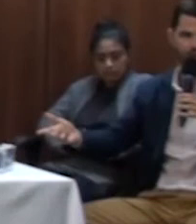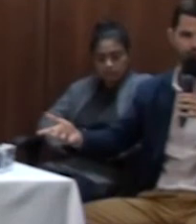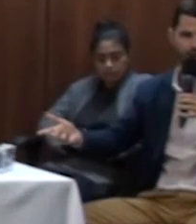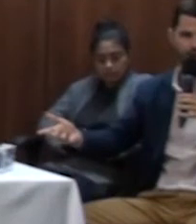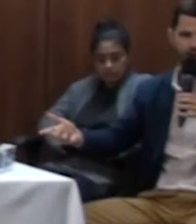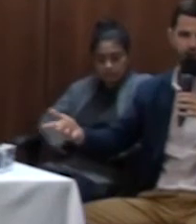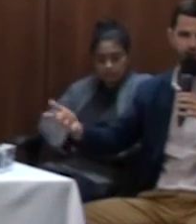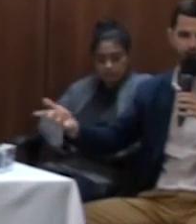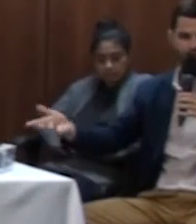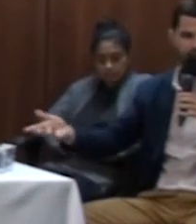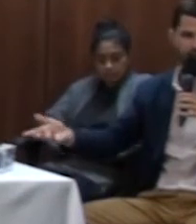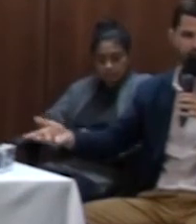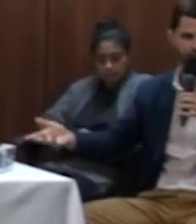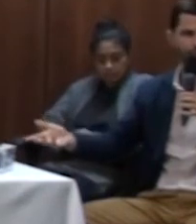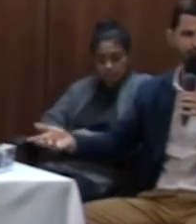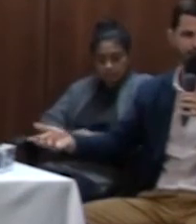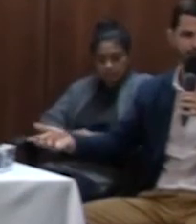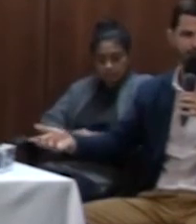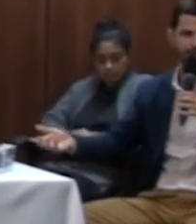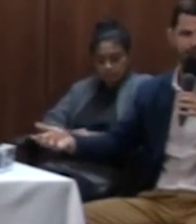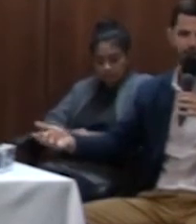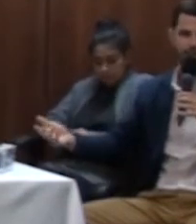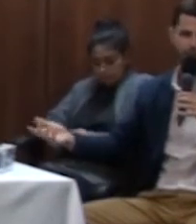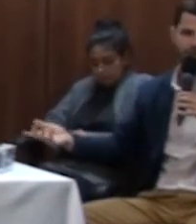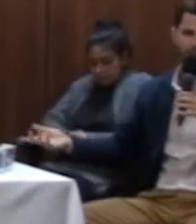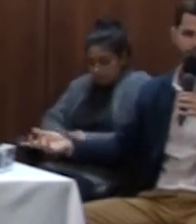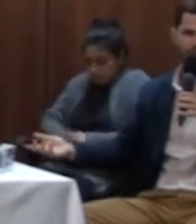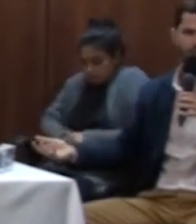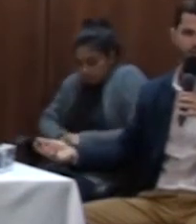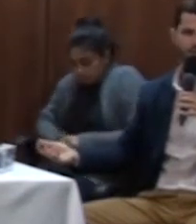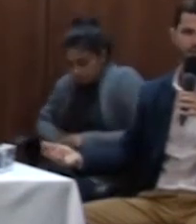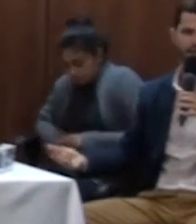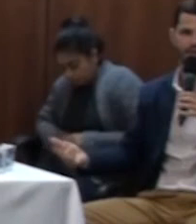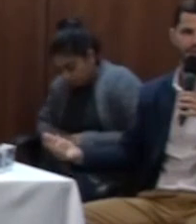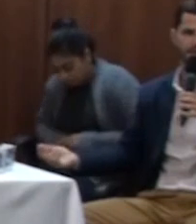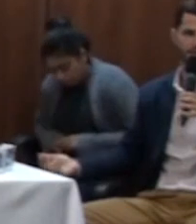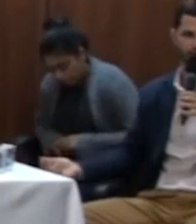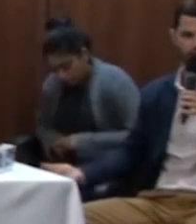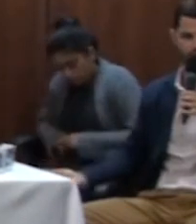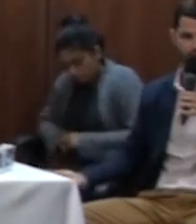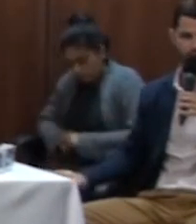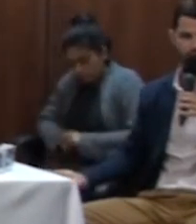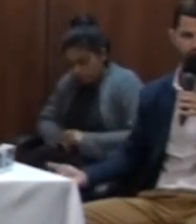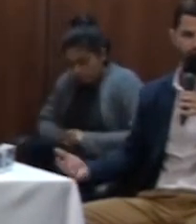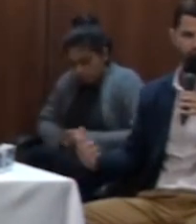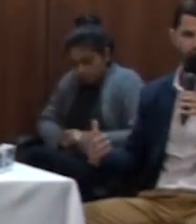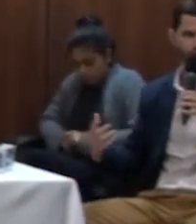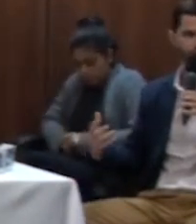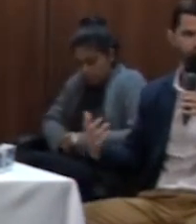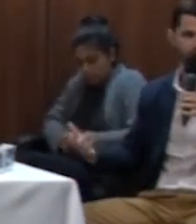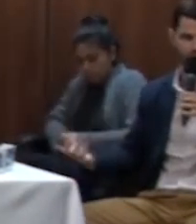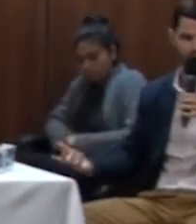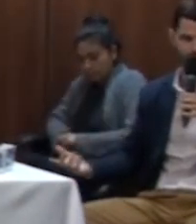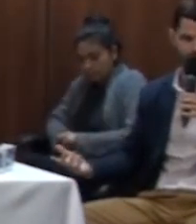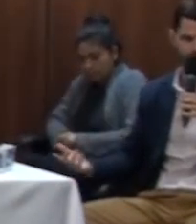ordem judicial que ela seja operada, e aí o que simplesmente vai acontecer vai ser que ela vai passar na fila de todo mundo. Isso